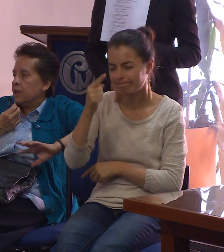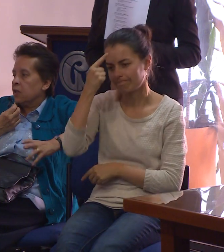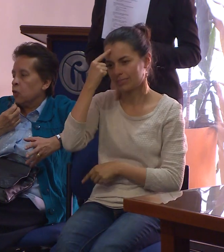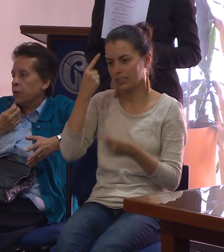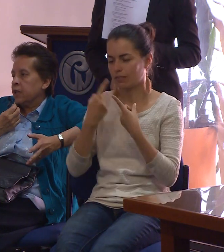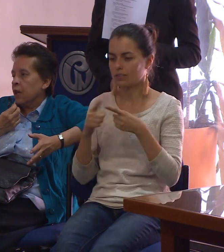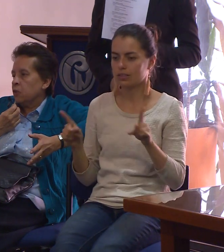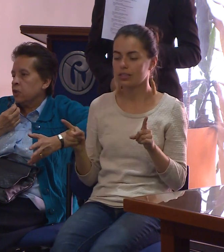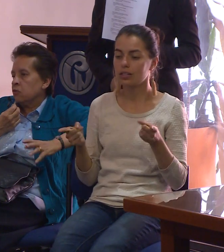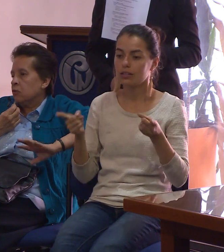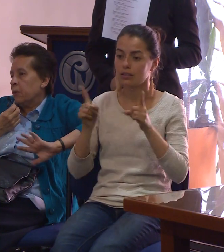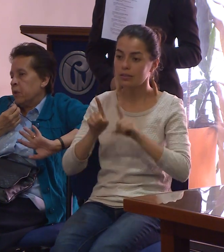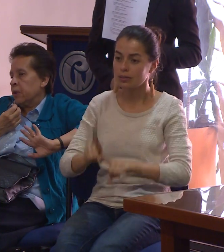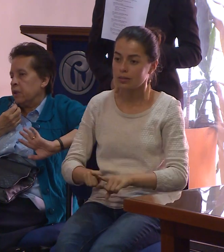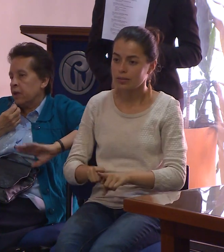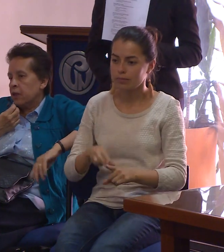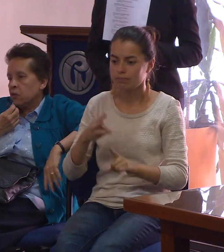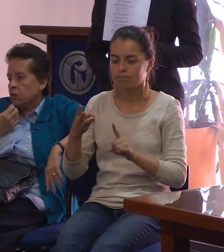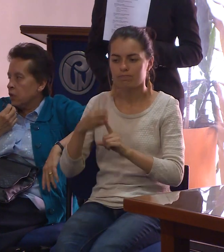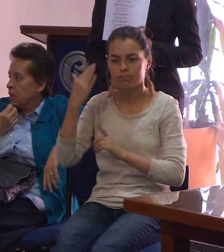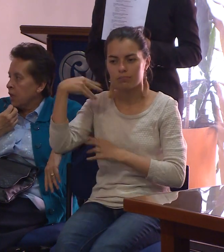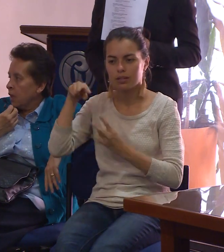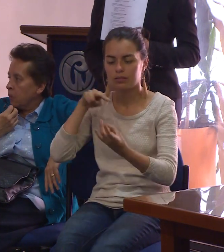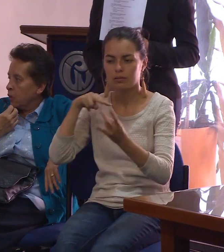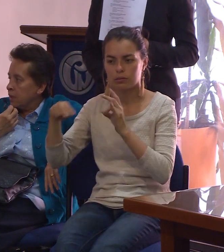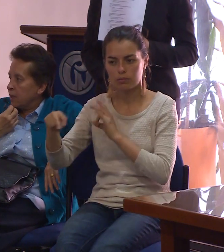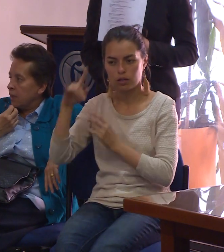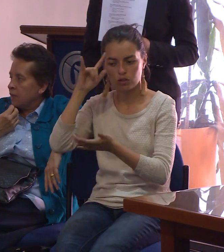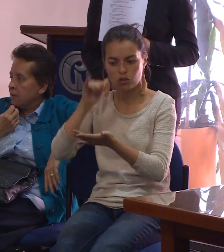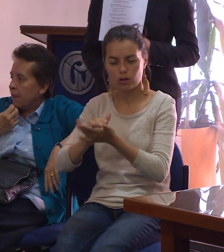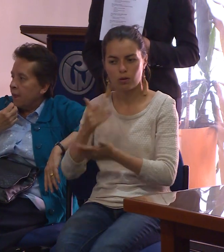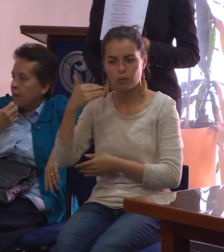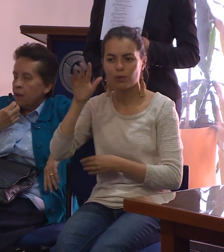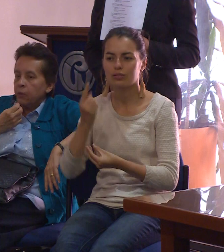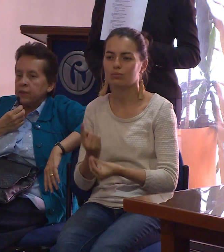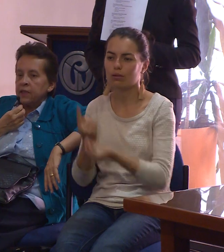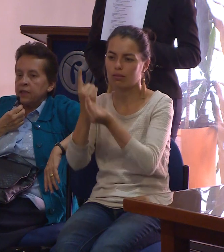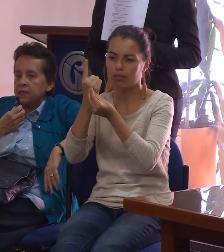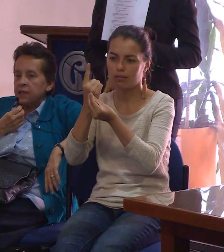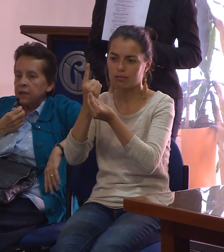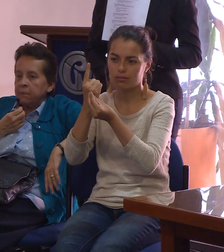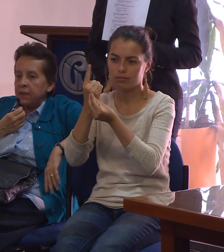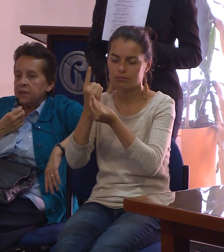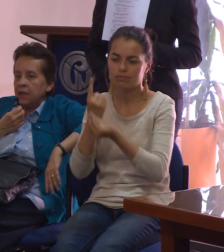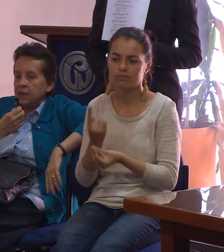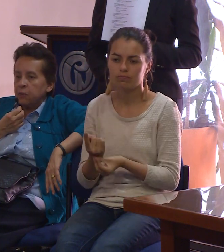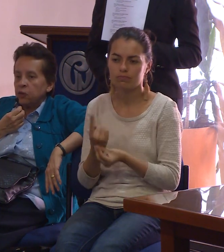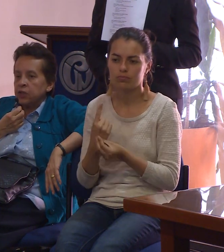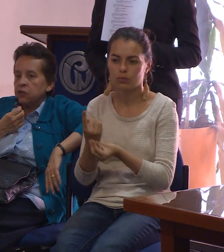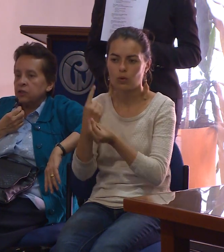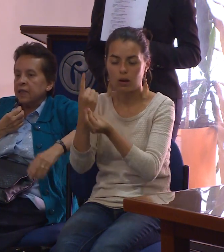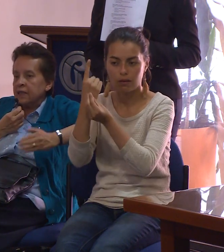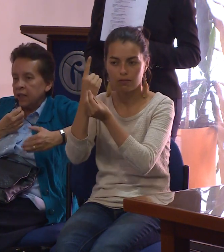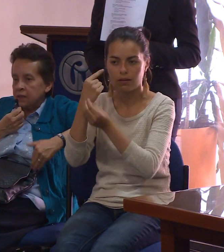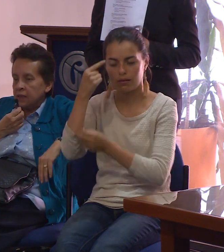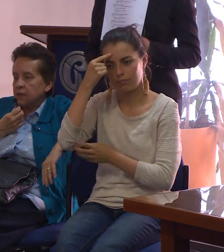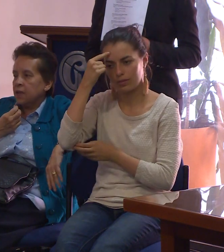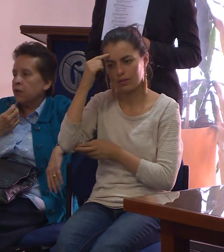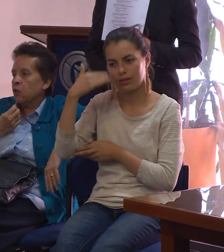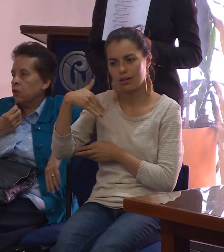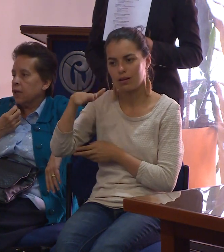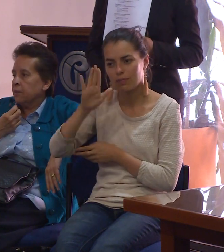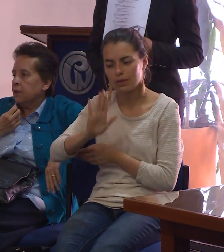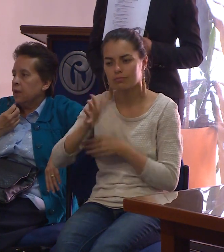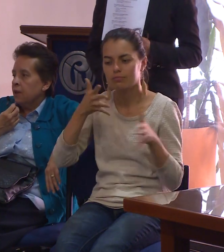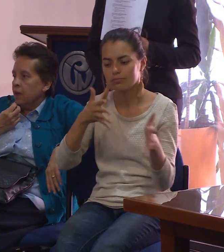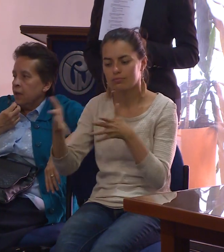y ante todo, pues digamos, desde una perspectiva que yo diría política, pues es pensar en procesos, desde la enseñanza de